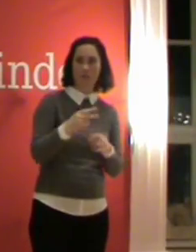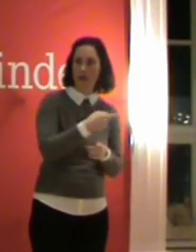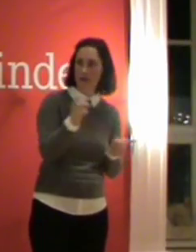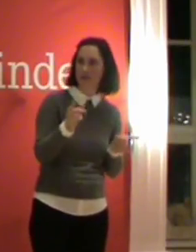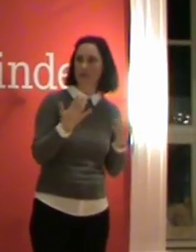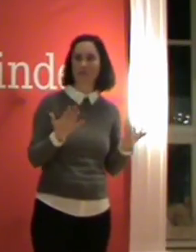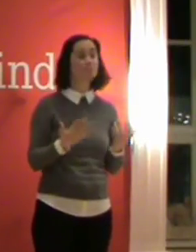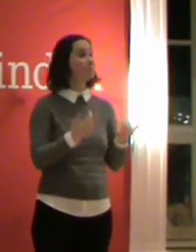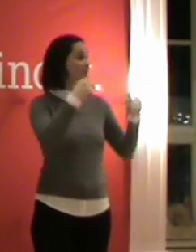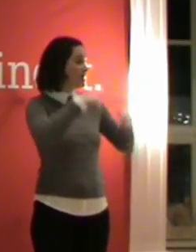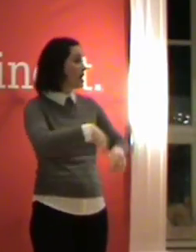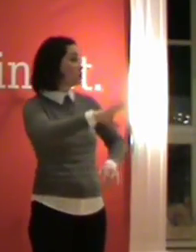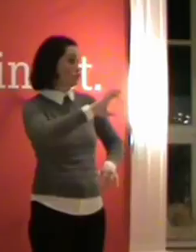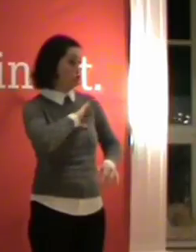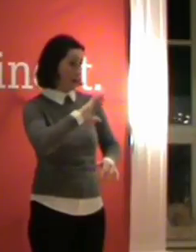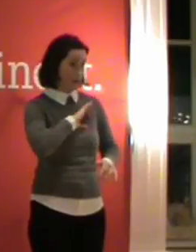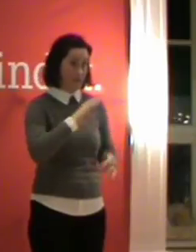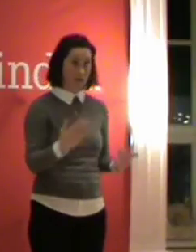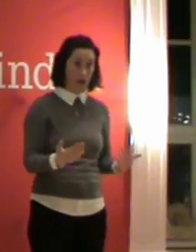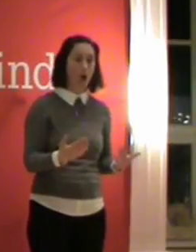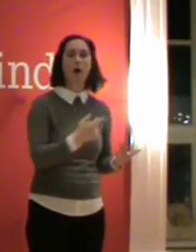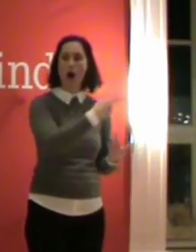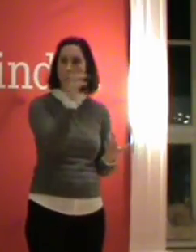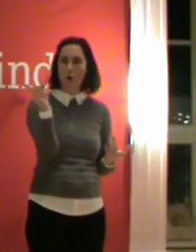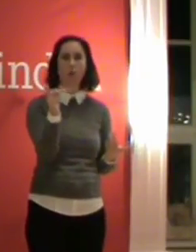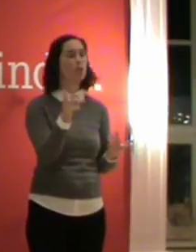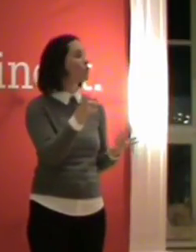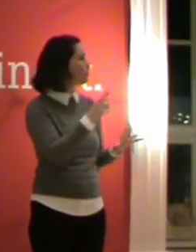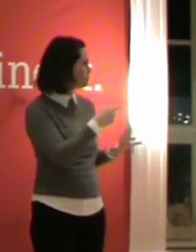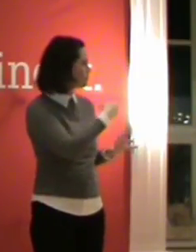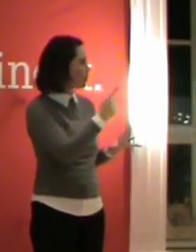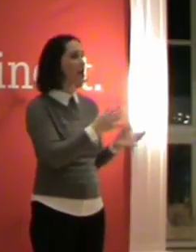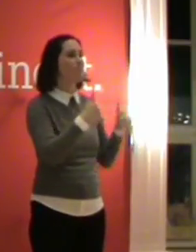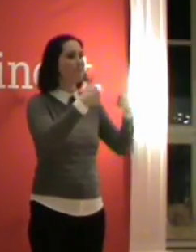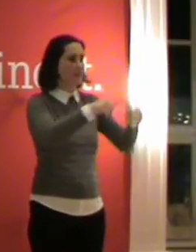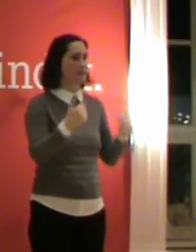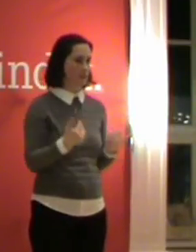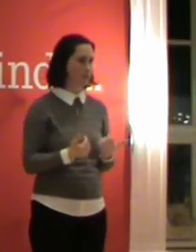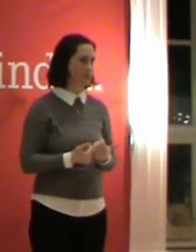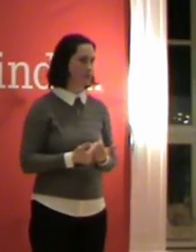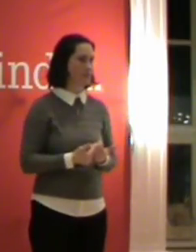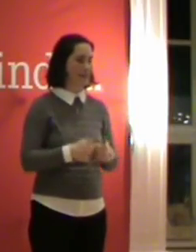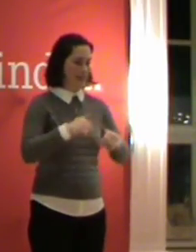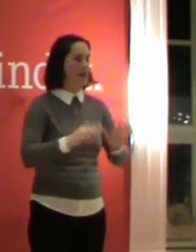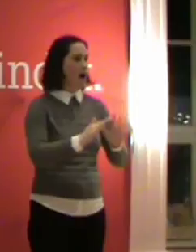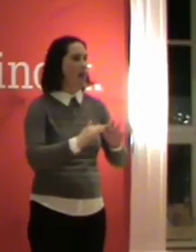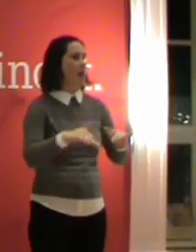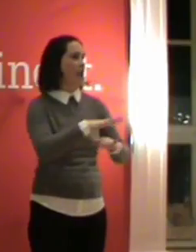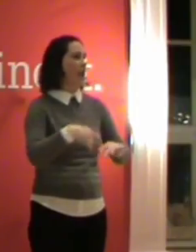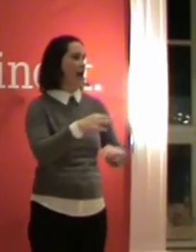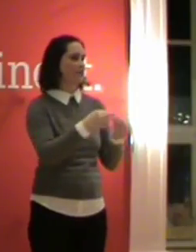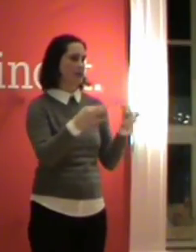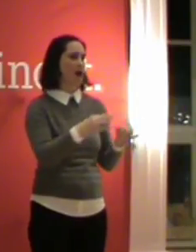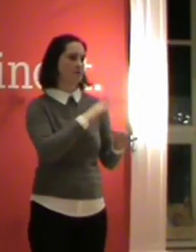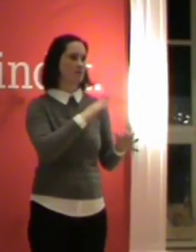Das ist die Gelegenheit und im Übrigen auch die Verpflichtung, liebe Genossinnen und Genossen, hier die kleine Scharte der Landtagswahl wieder